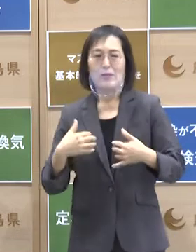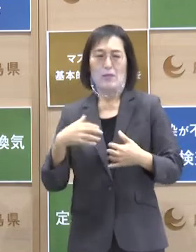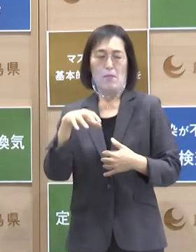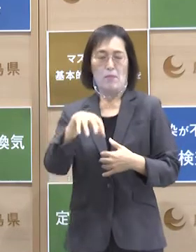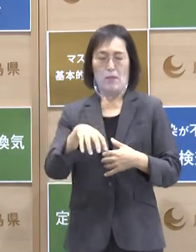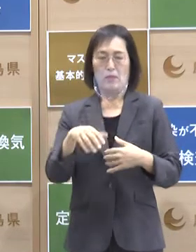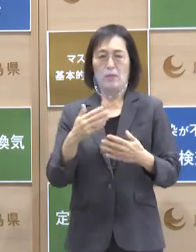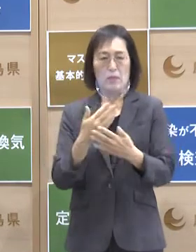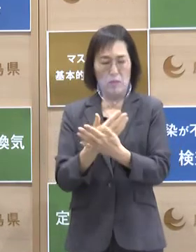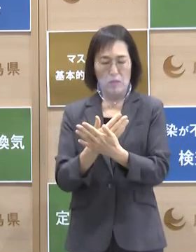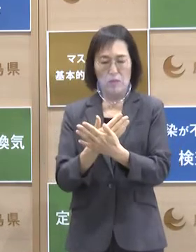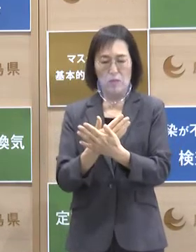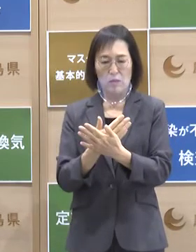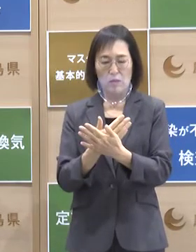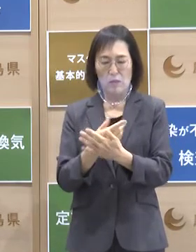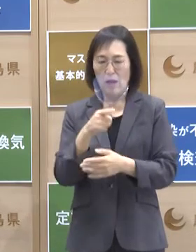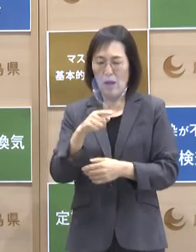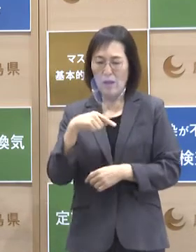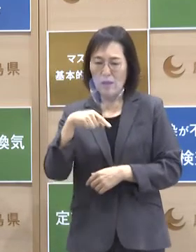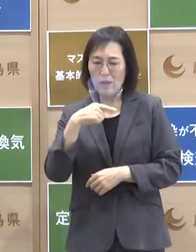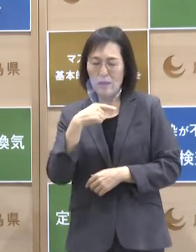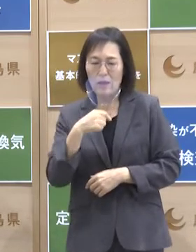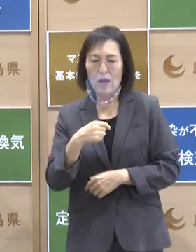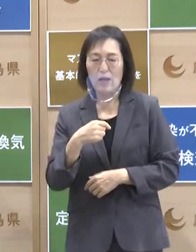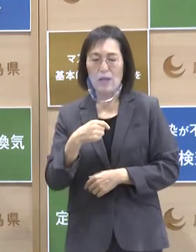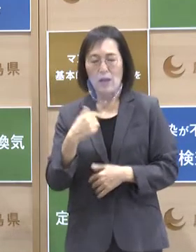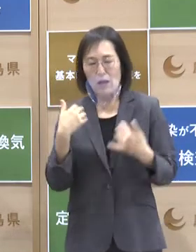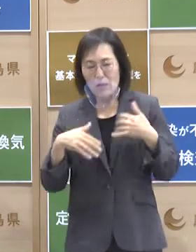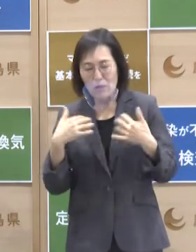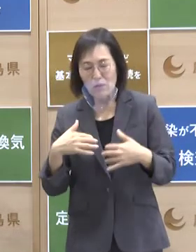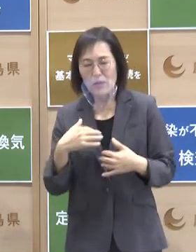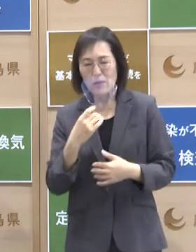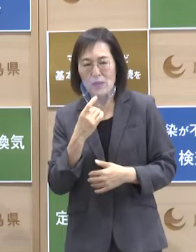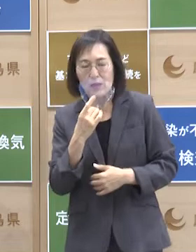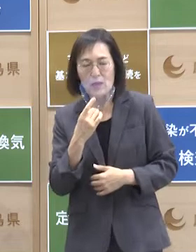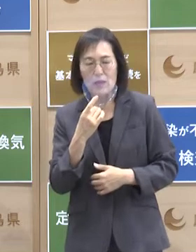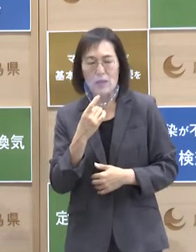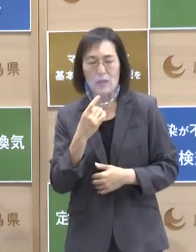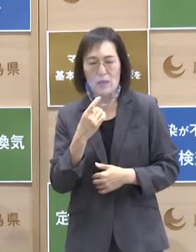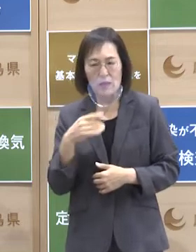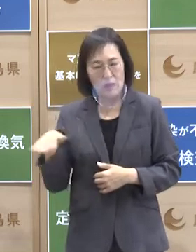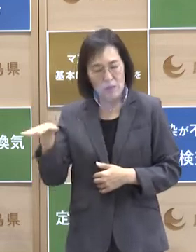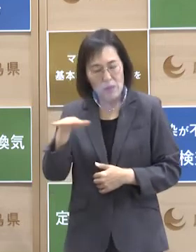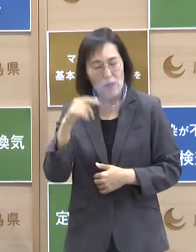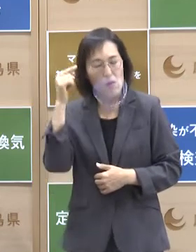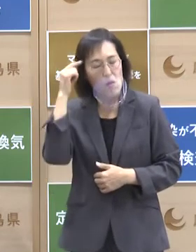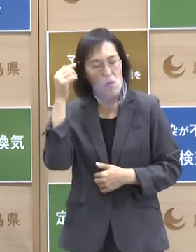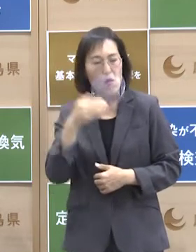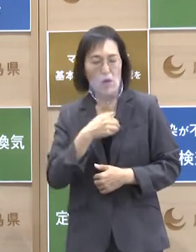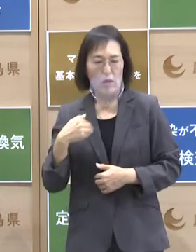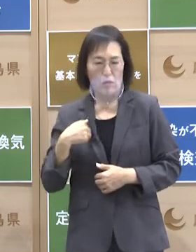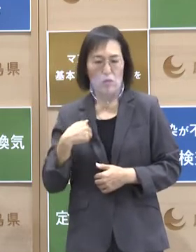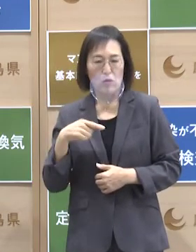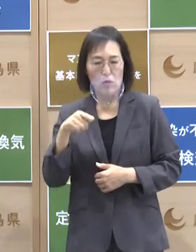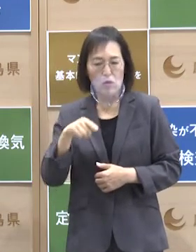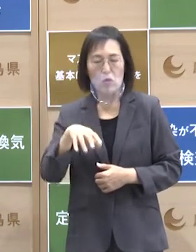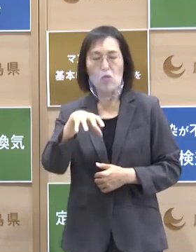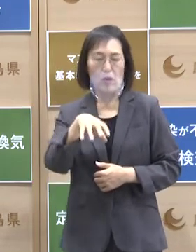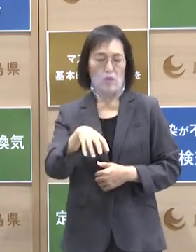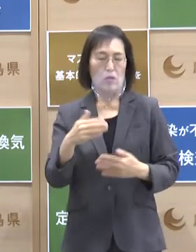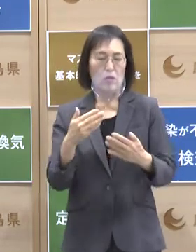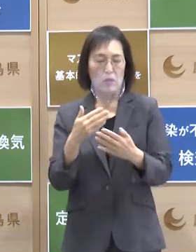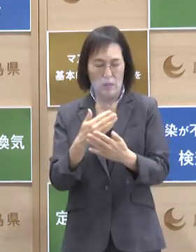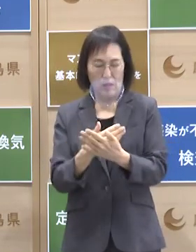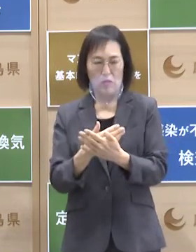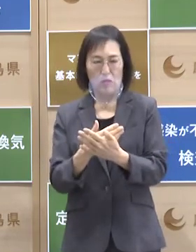場と、で訪れる価値だとか期待感のある場となることで、福山駅の周辺地区全体の